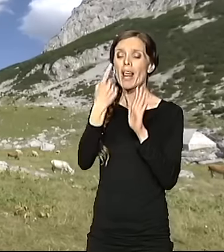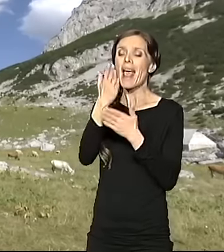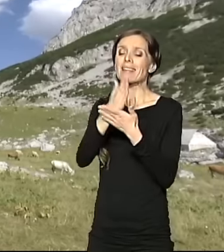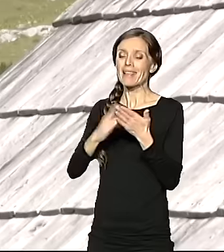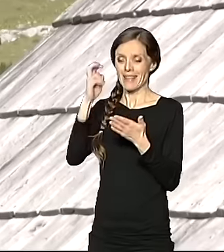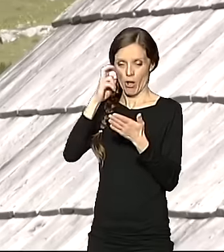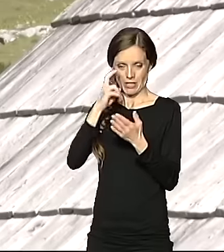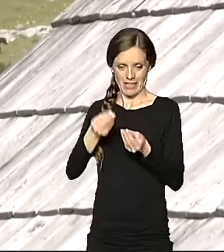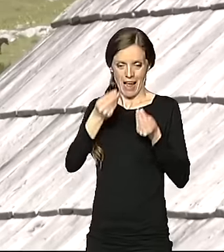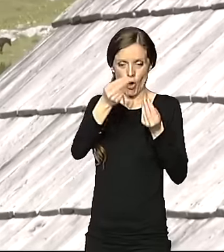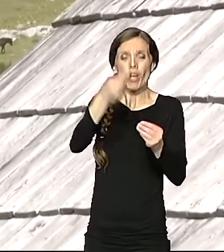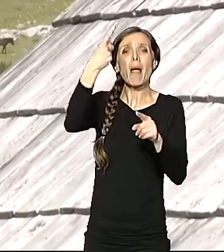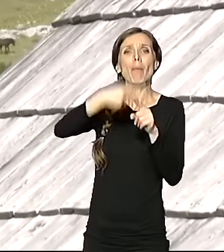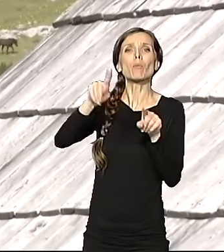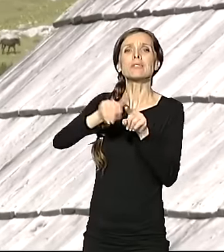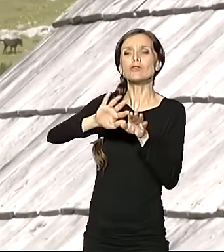sa Katunima.